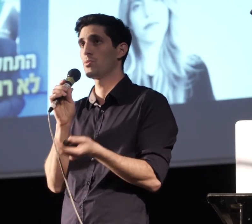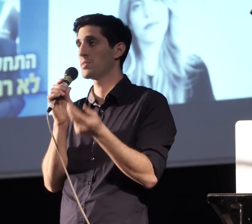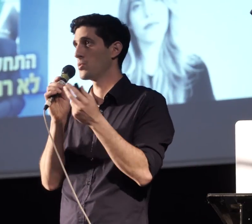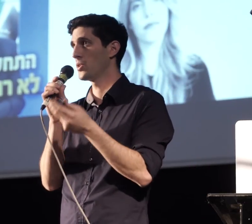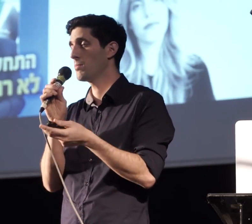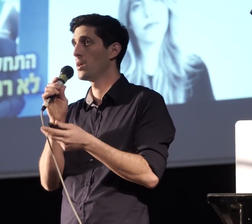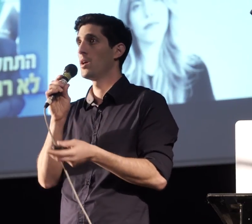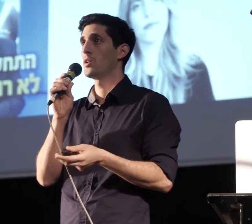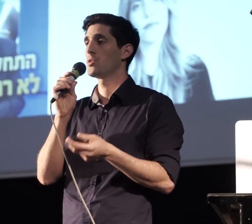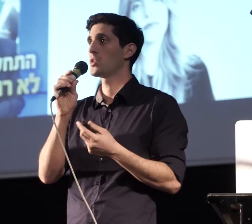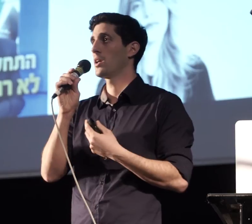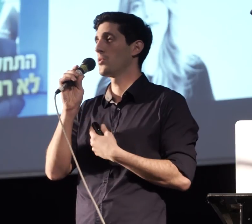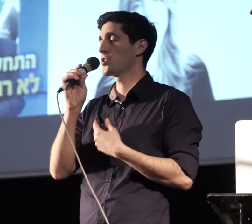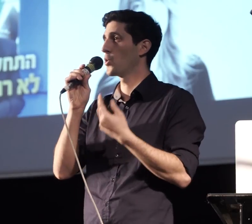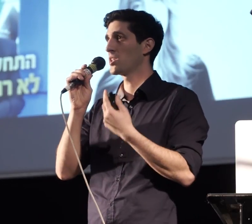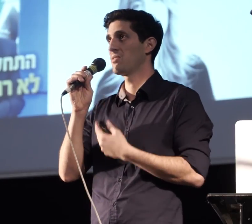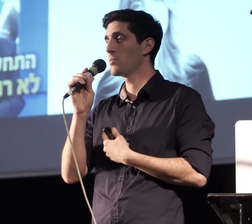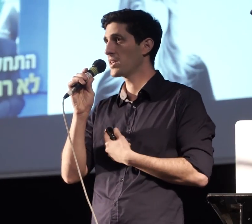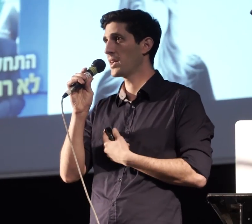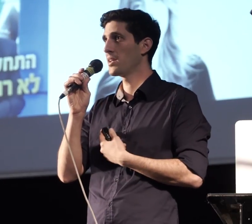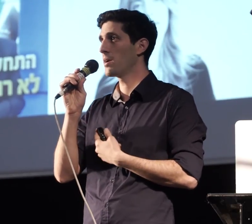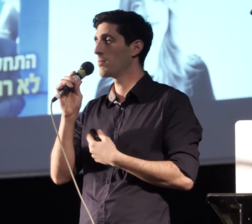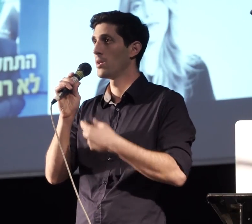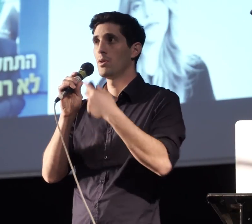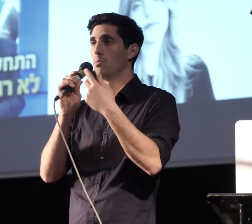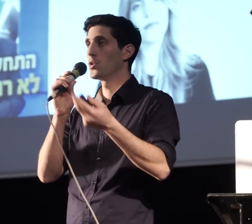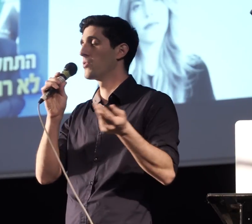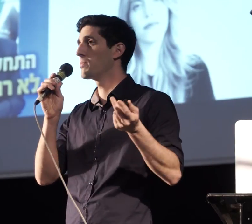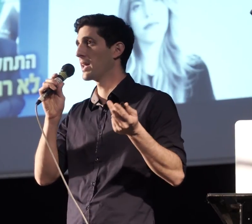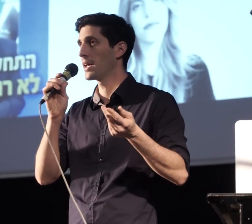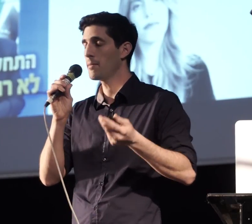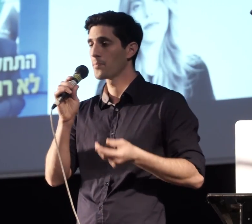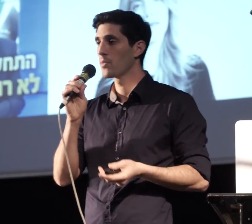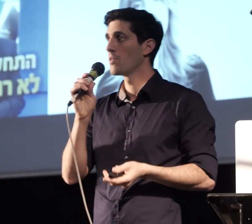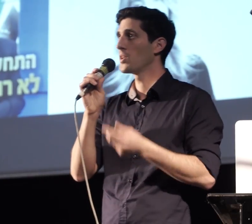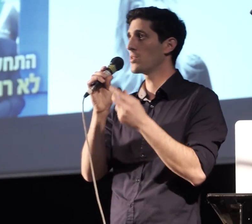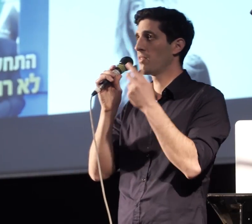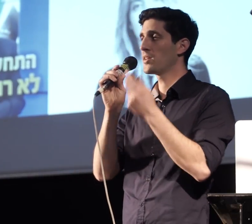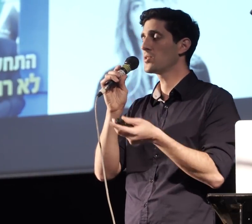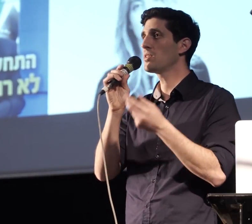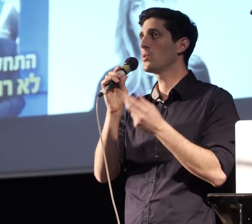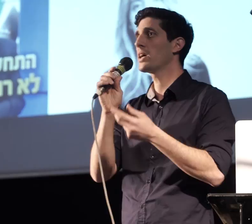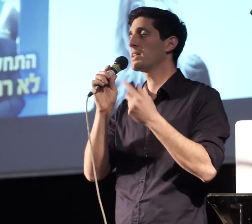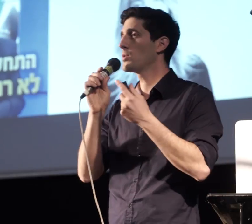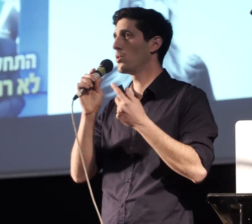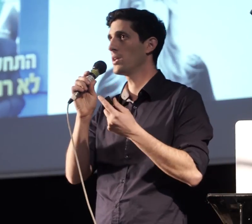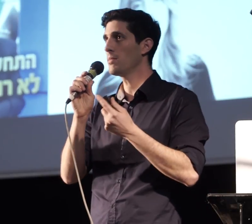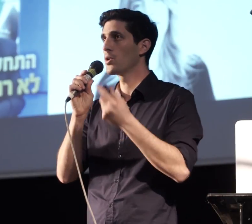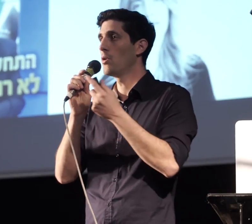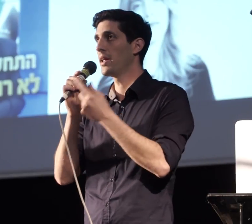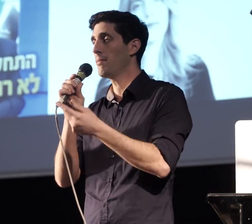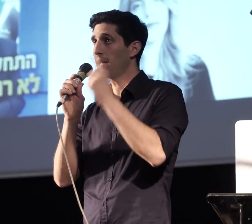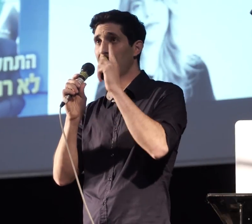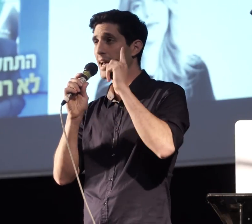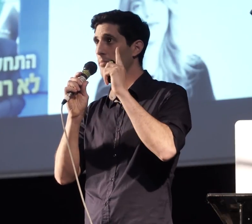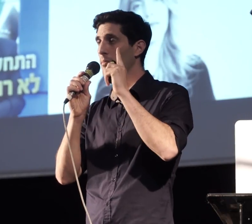פוטנציאליים, אנשים שהם צמחונים, אנשים שנושא של איכות הסביבה מאוד יקר לליבם, או מאוד אוהבים בעלי חיים, ותנסו ותראו איך אתם יכולים